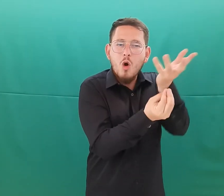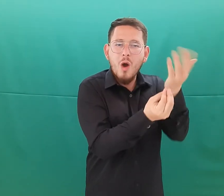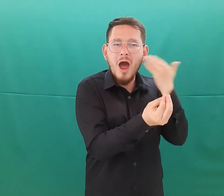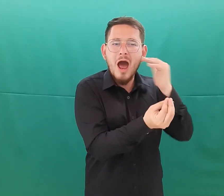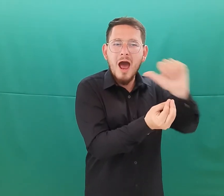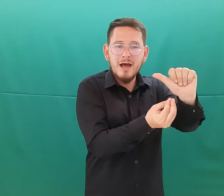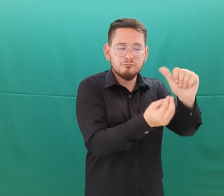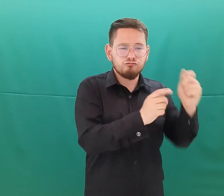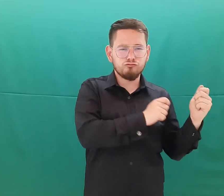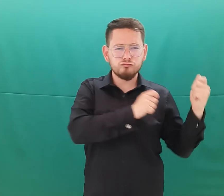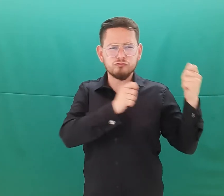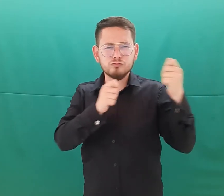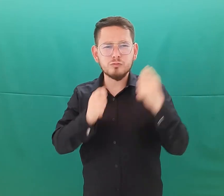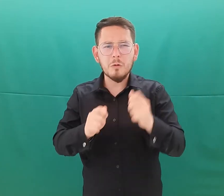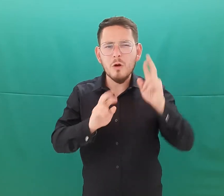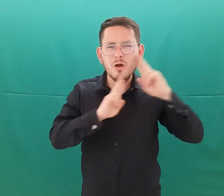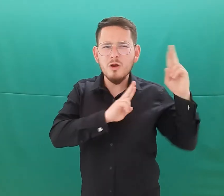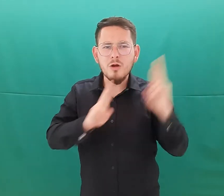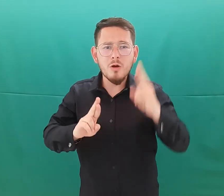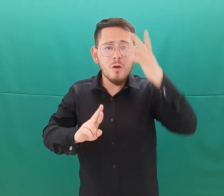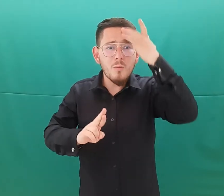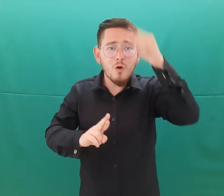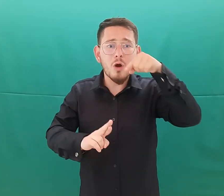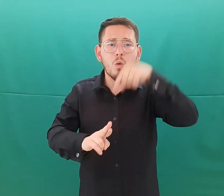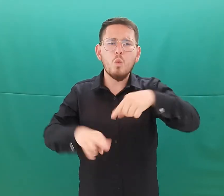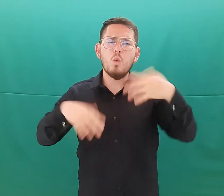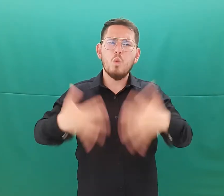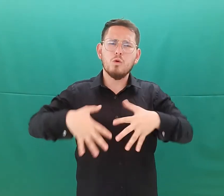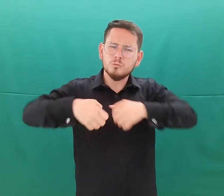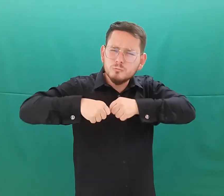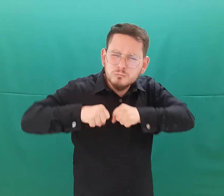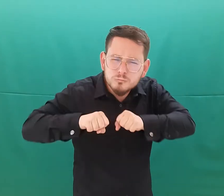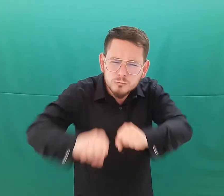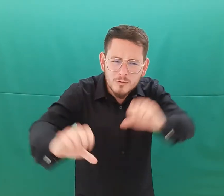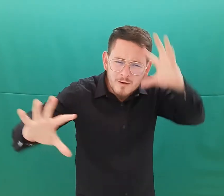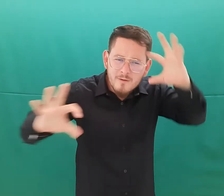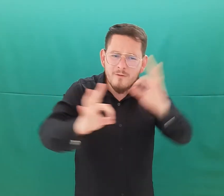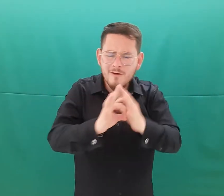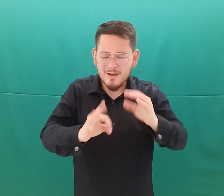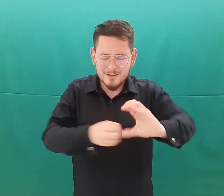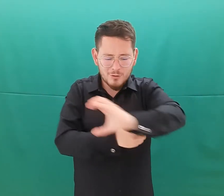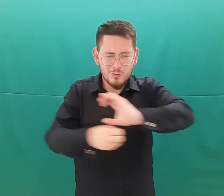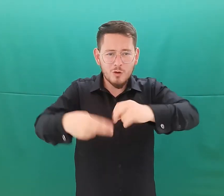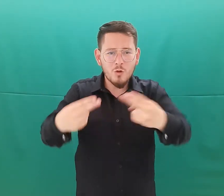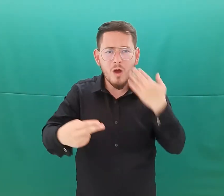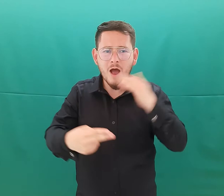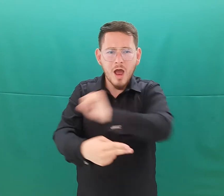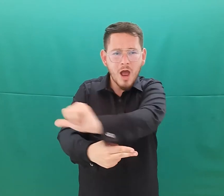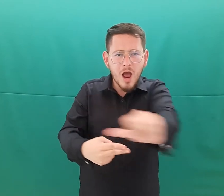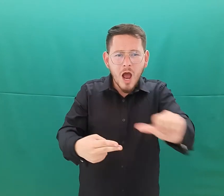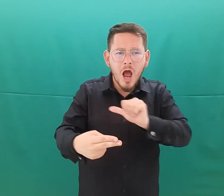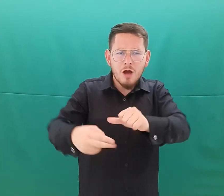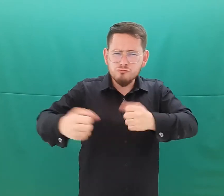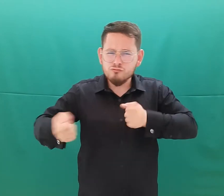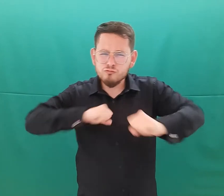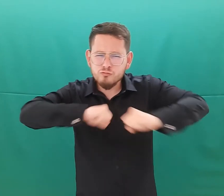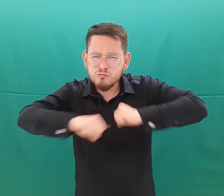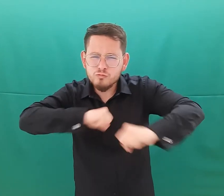y dedicación con las mujeres de la ciudad a través de las diferentes estrategias y actividades desplegadas para las mujeres de